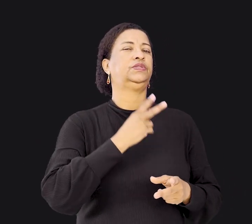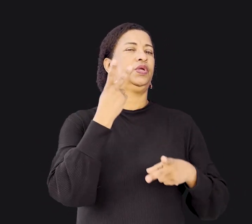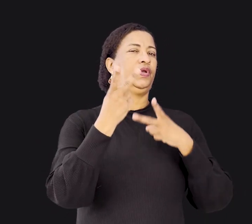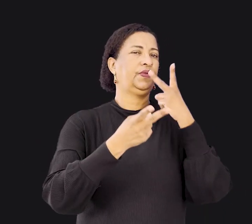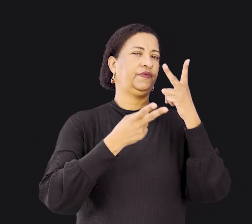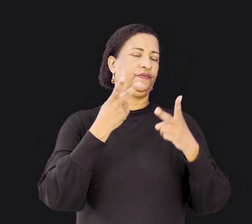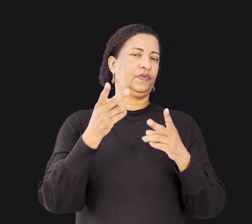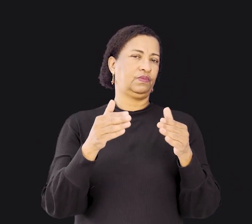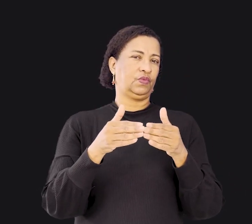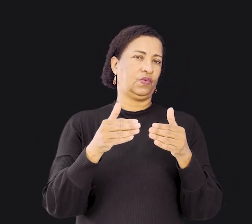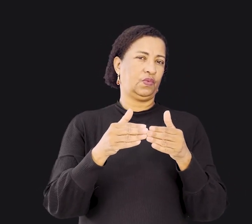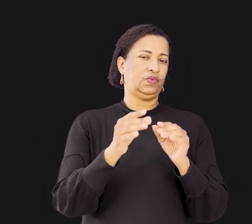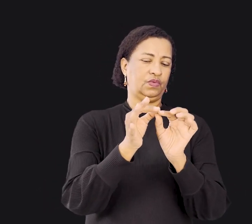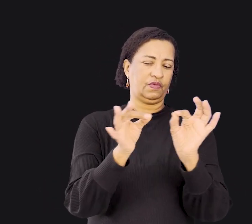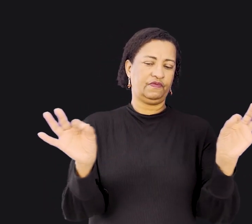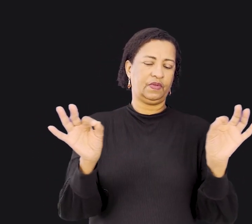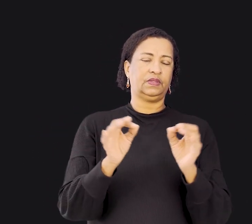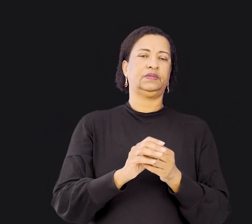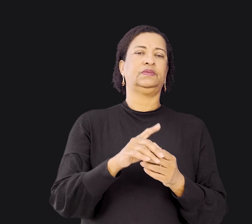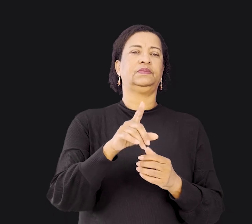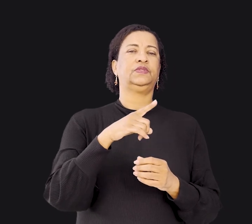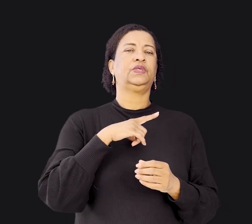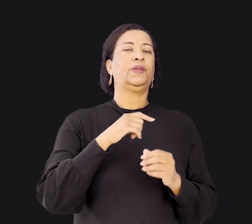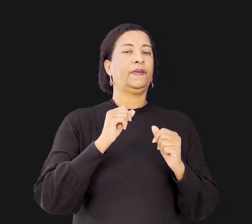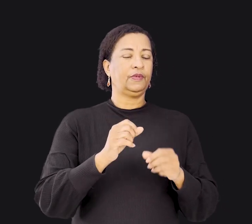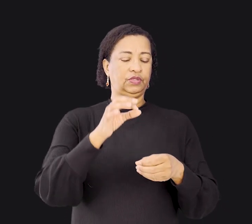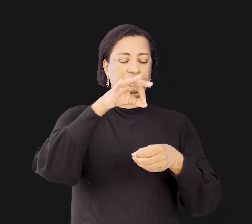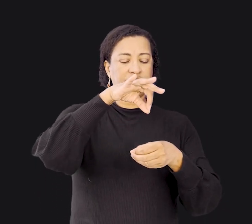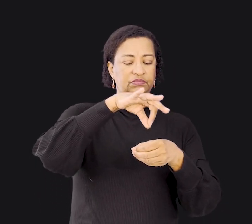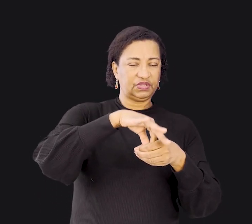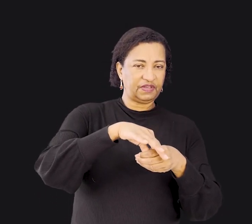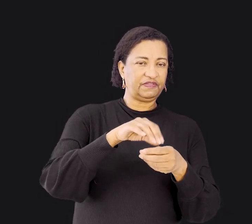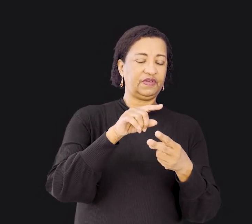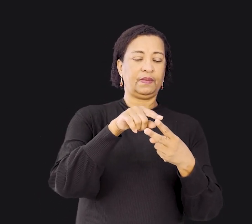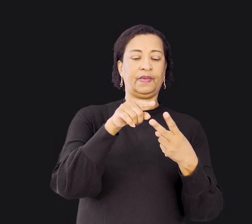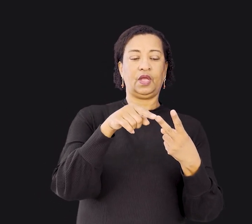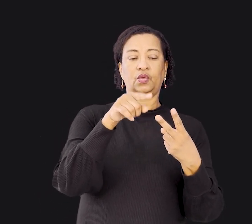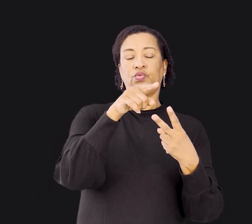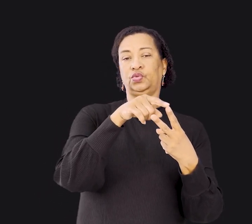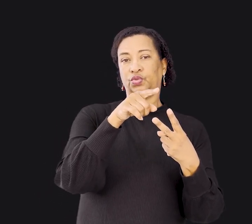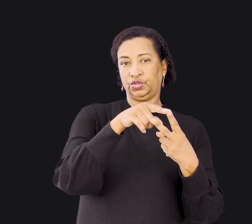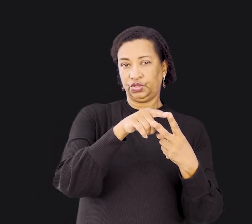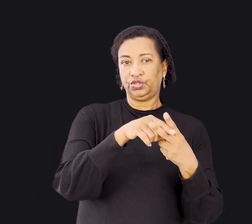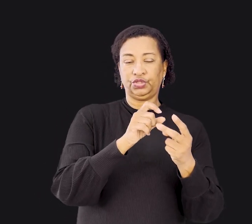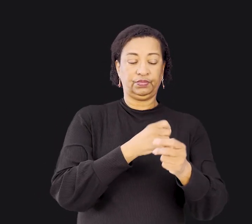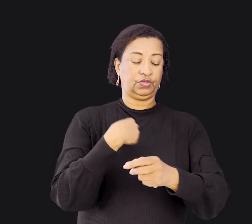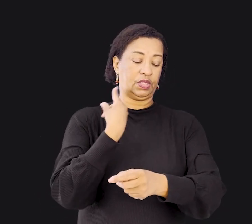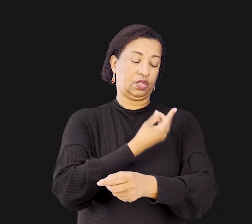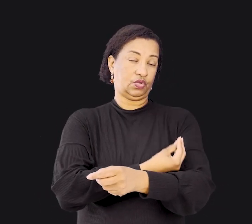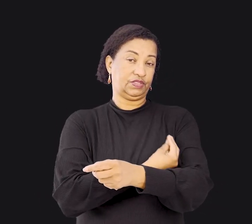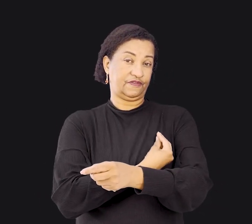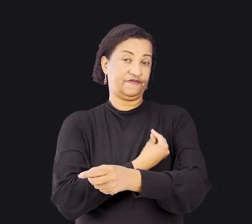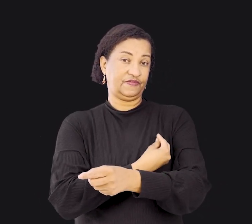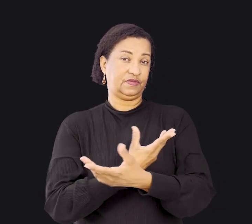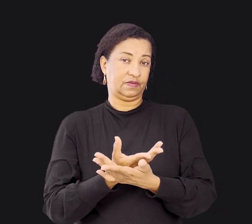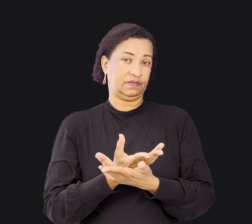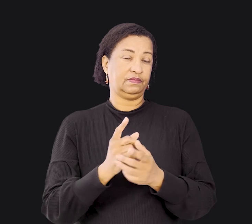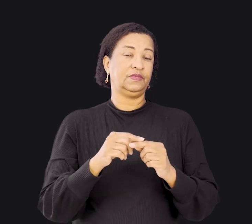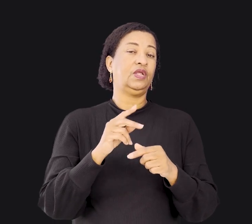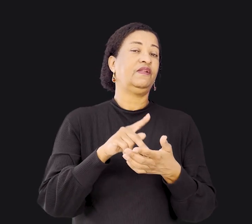essa frase. Para ele podemos plantar a semente dos dois tipos de sabedoria no jardim da nossa vida. Na verdade, é isso que fazemos o